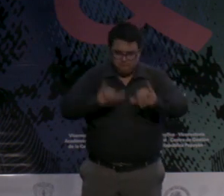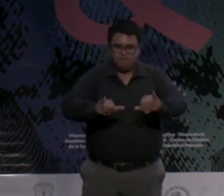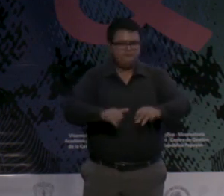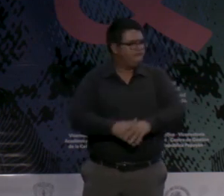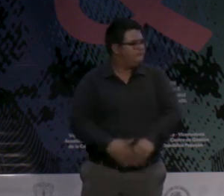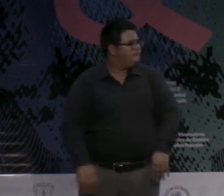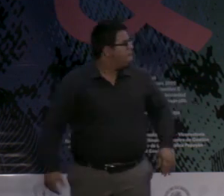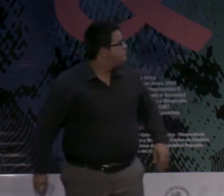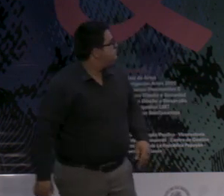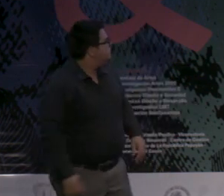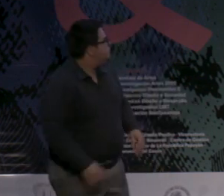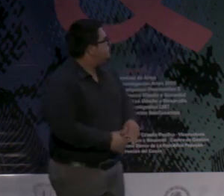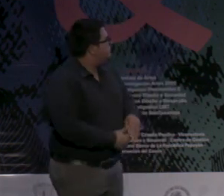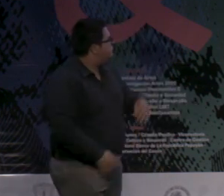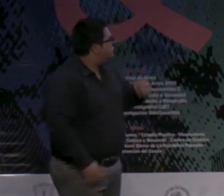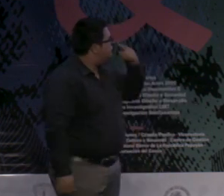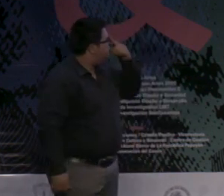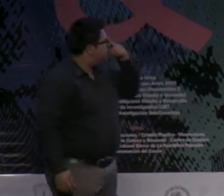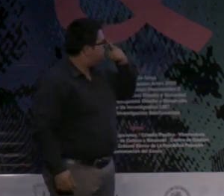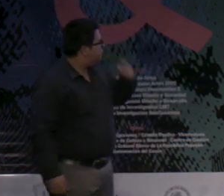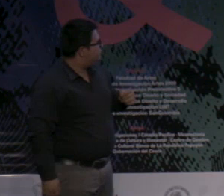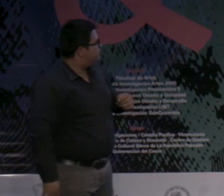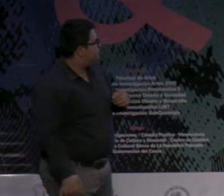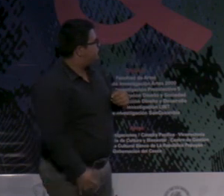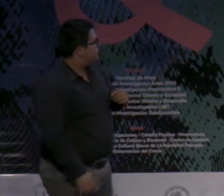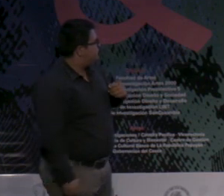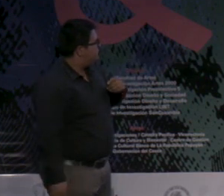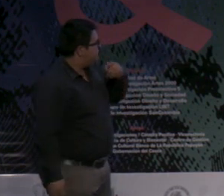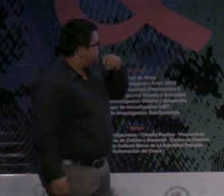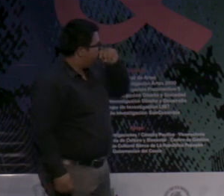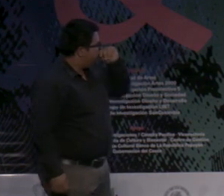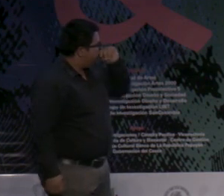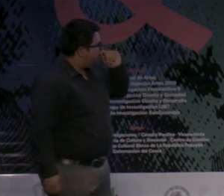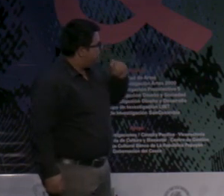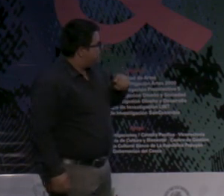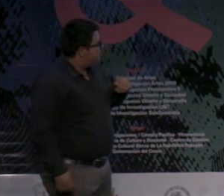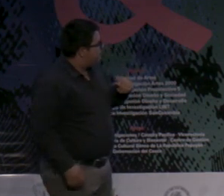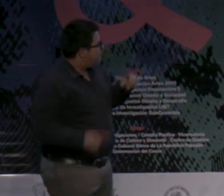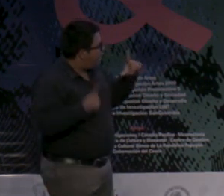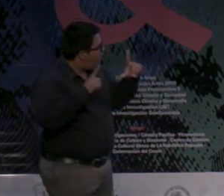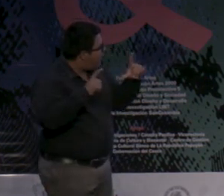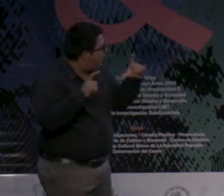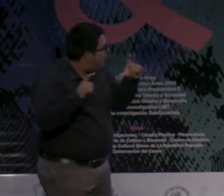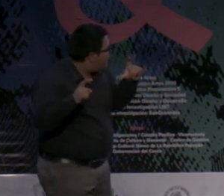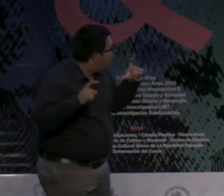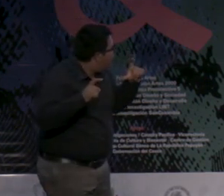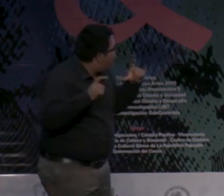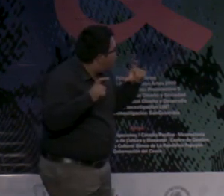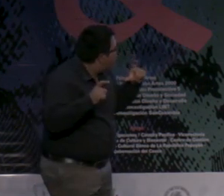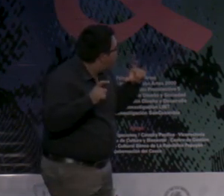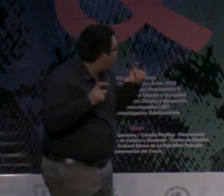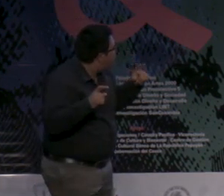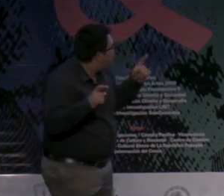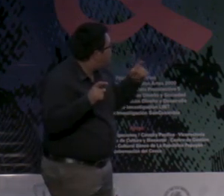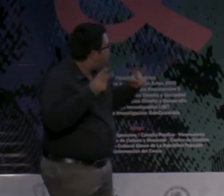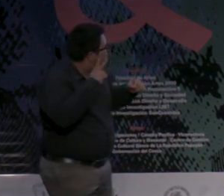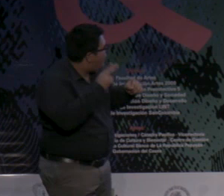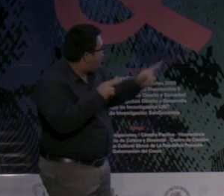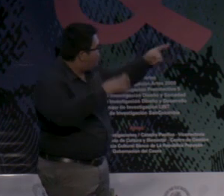¿Con cuál se agranda? Yo considero así manejar. ¿Está en video, sí? Sí, ya. Espérese que se está